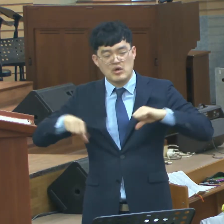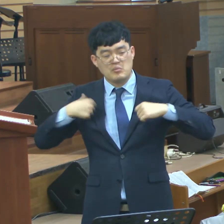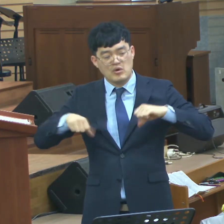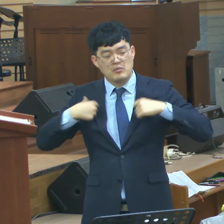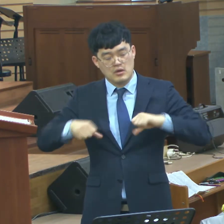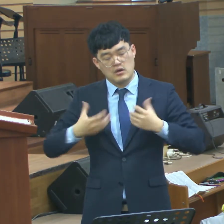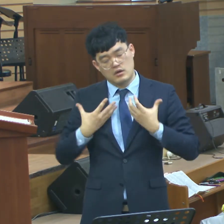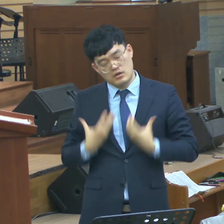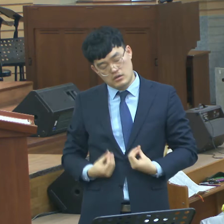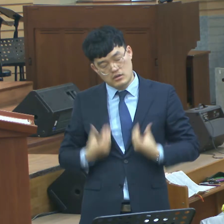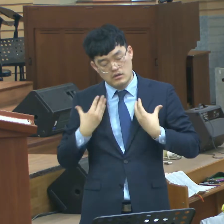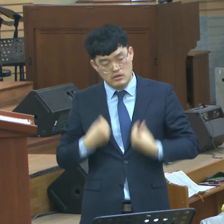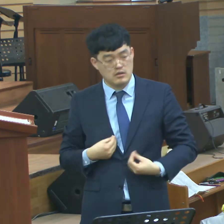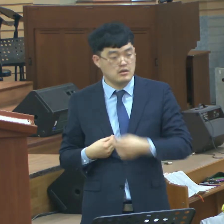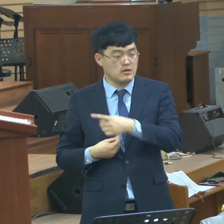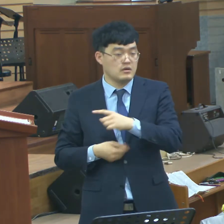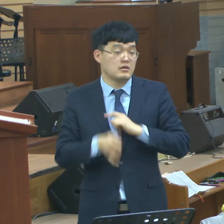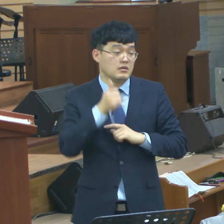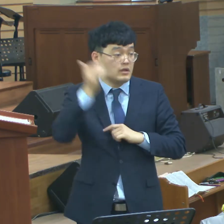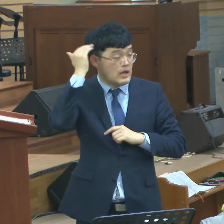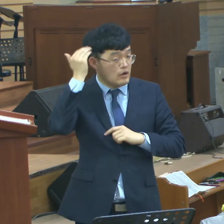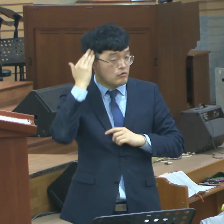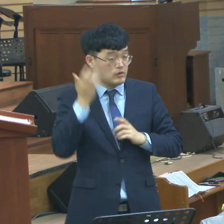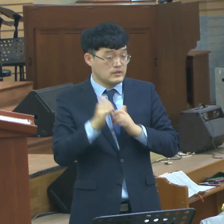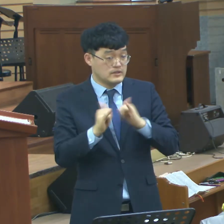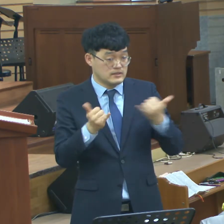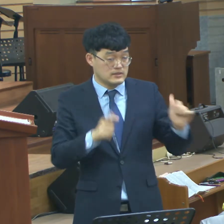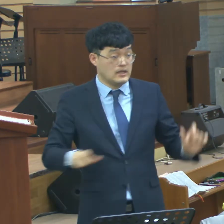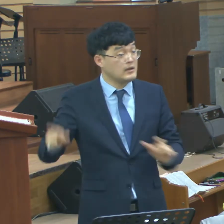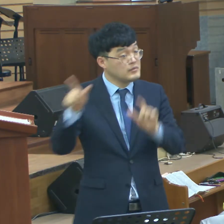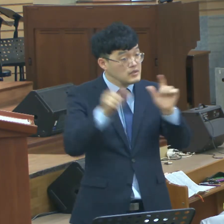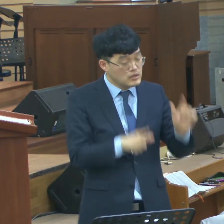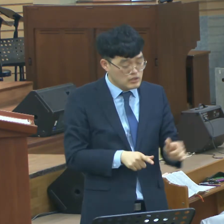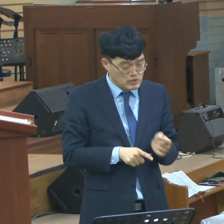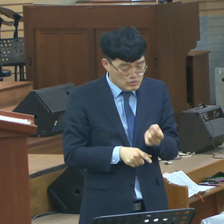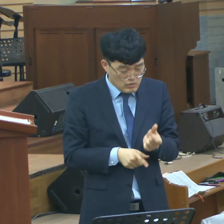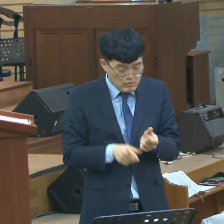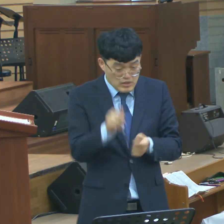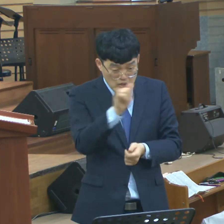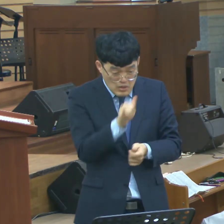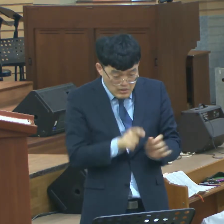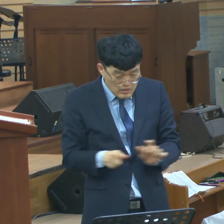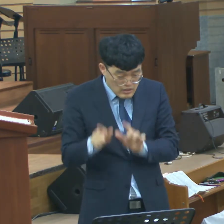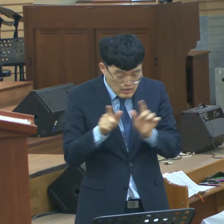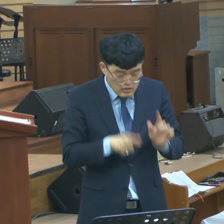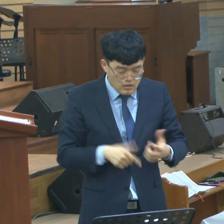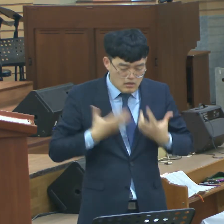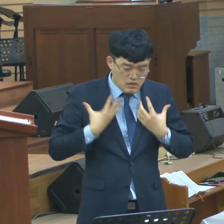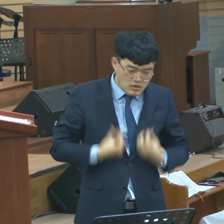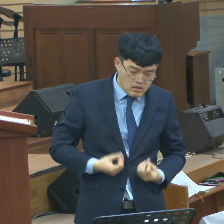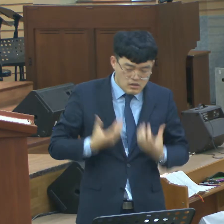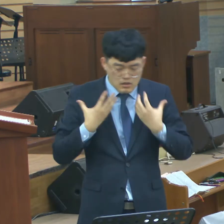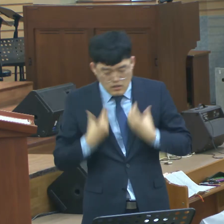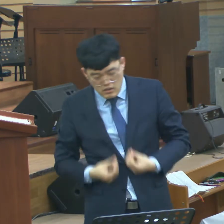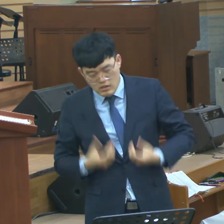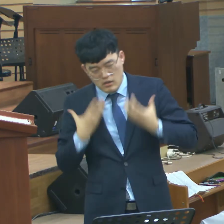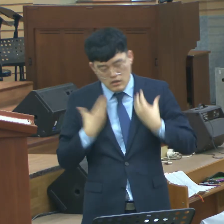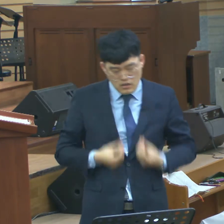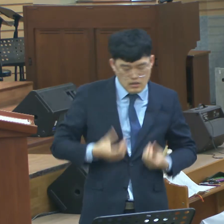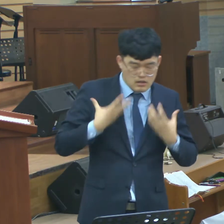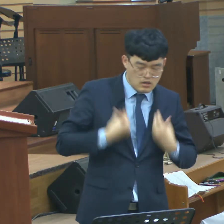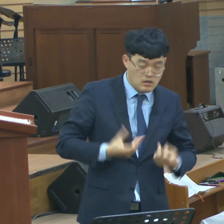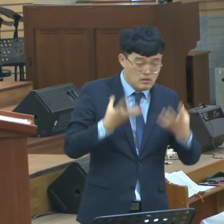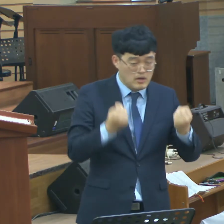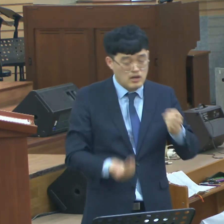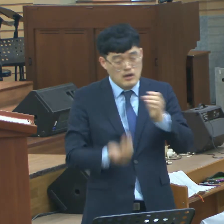아니고요, 한국에 살아가는 많은 사람들이 이 조그만 나라에서 얼마나 좌절이 많고 얼마나 사건이